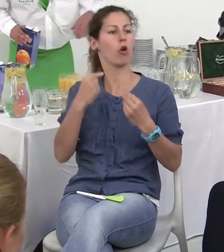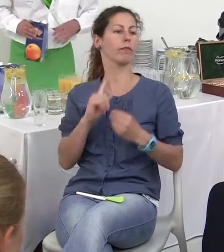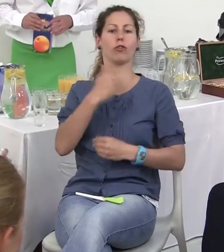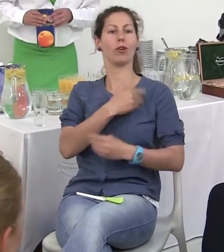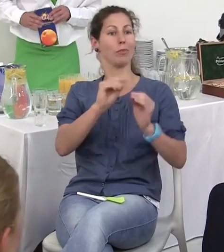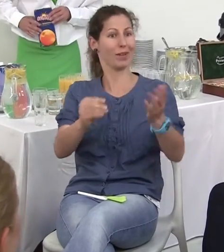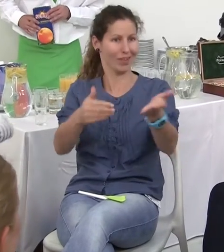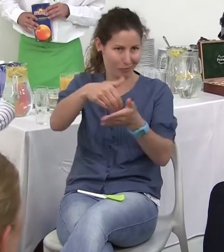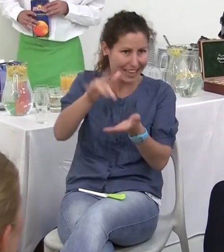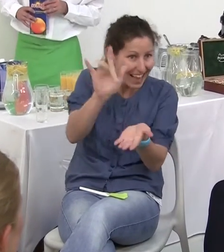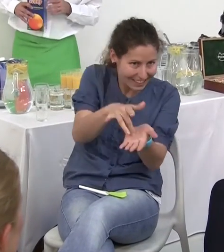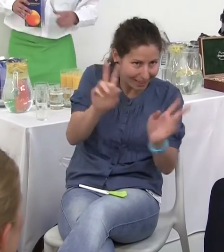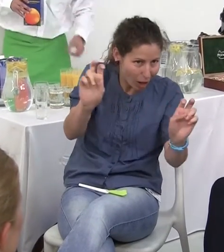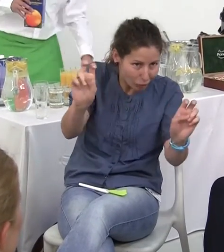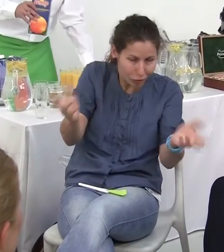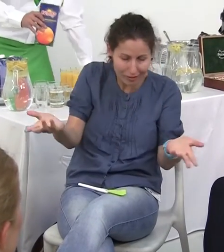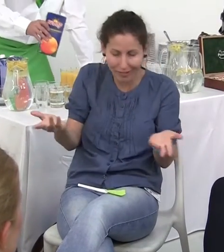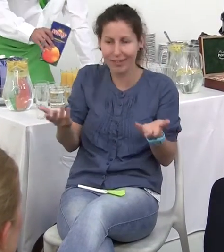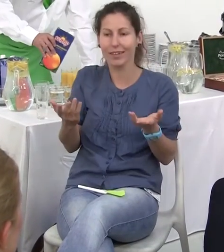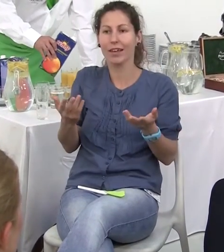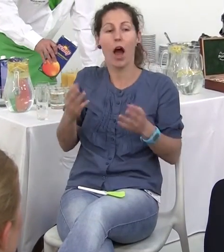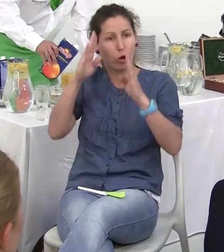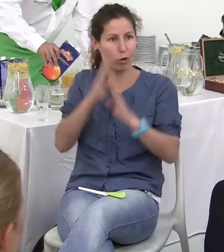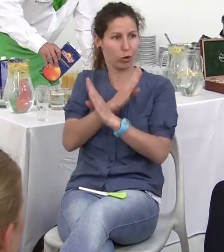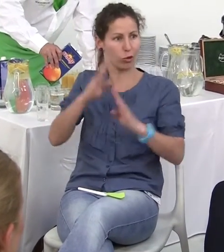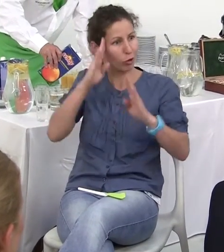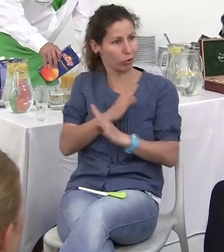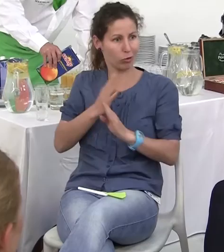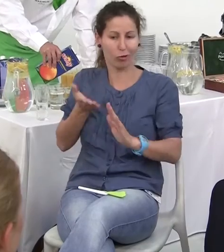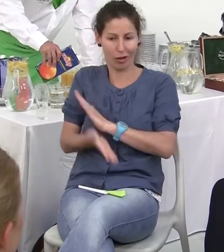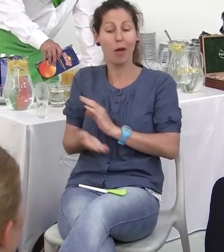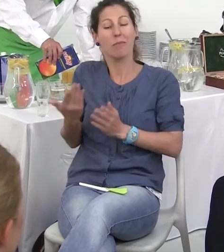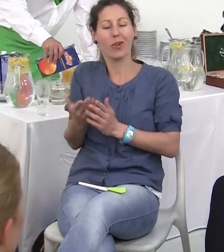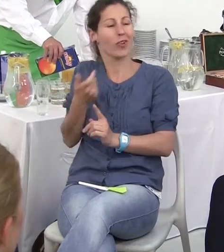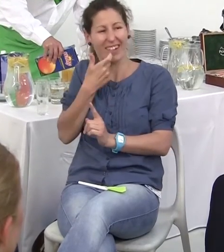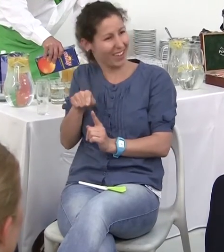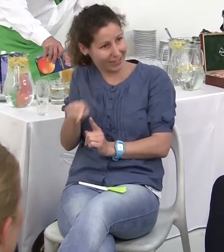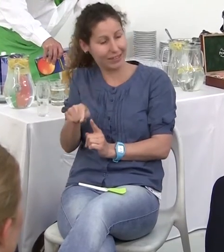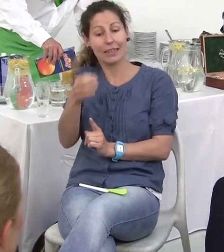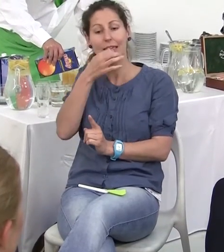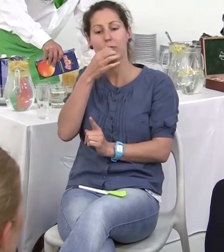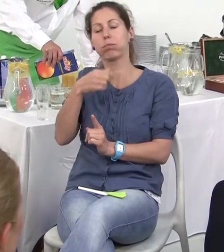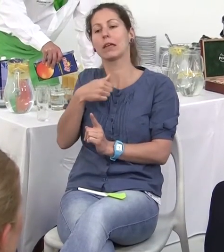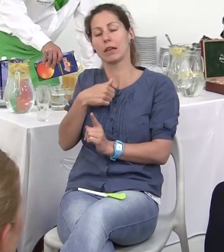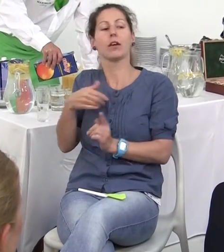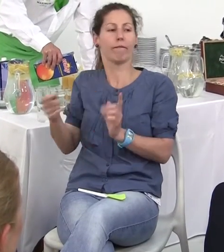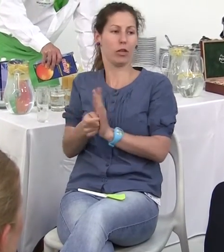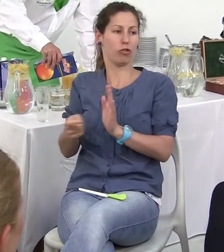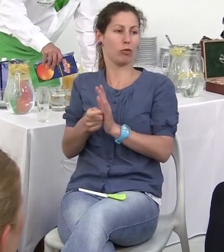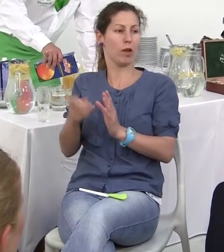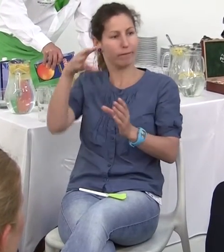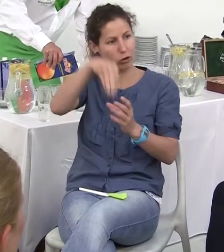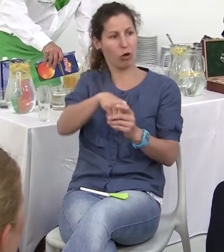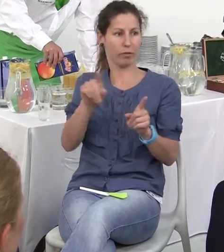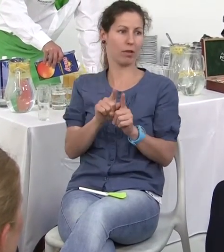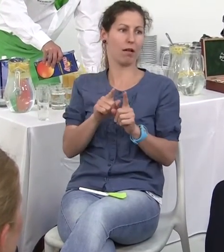tak ty zkušenosti mají tedy prostředkované. A já jim říkám, že na druhou stranu oni sami se tím vzdělávají